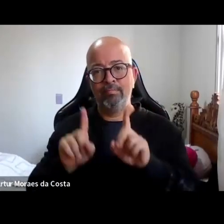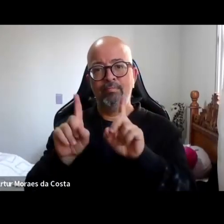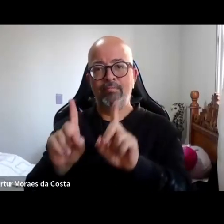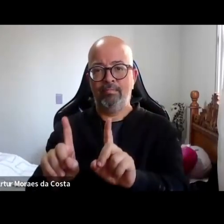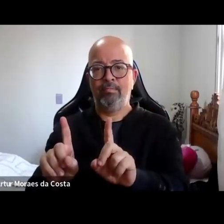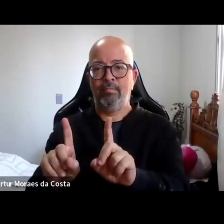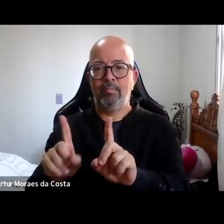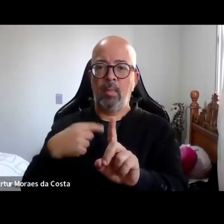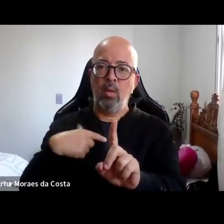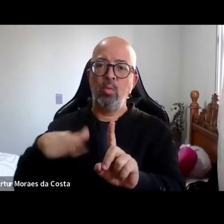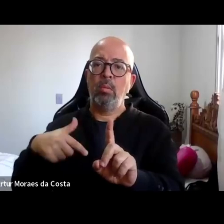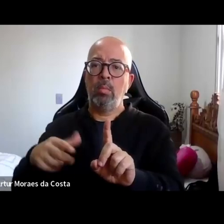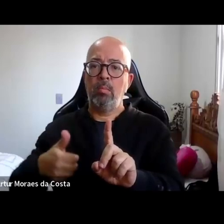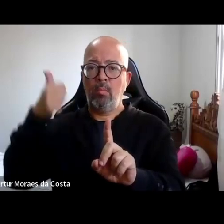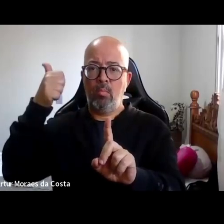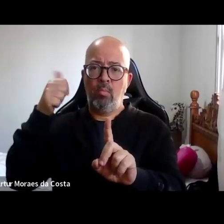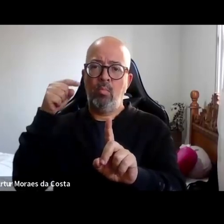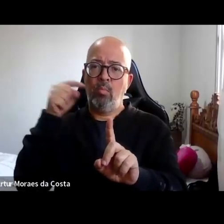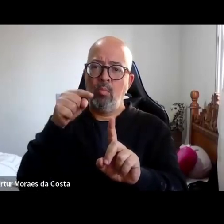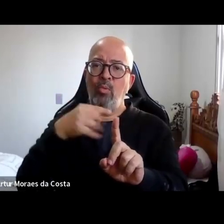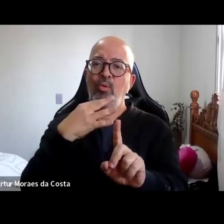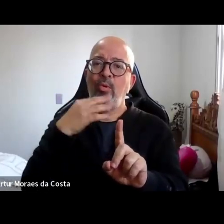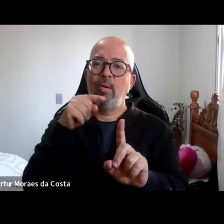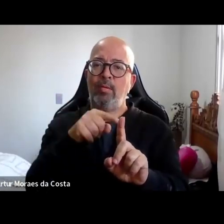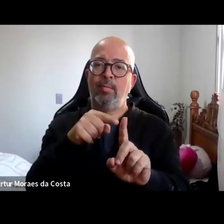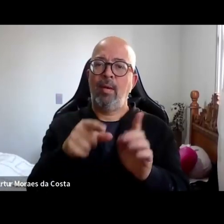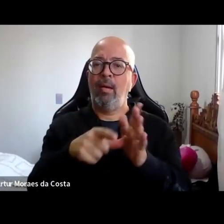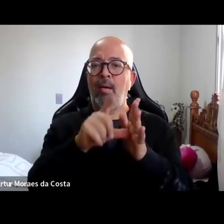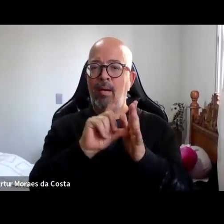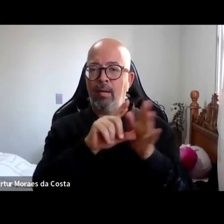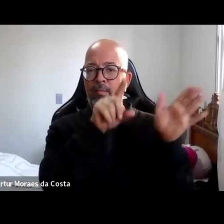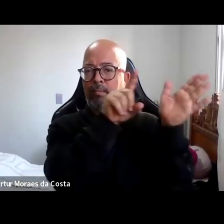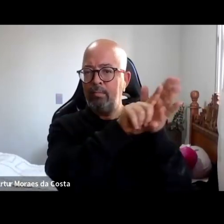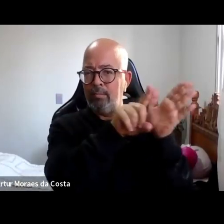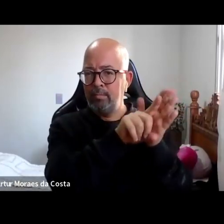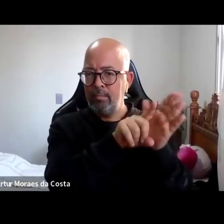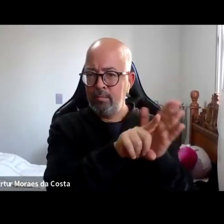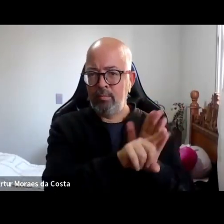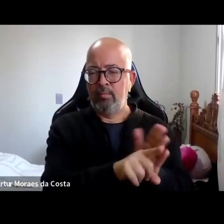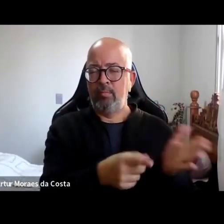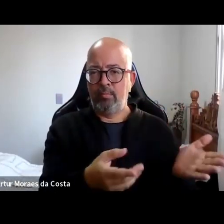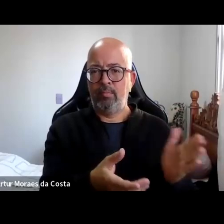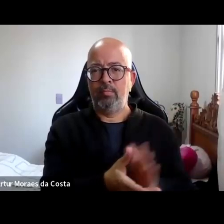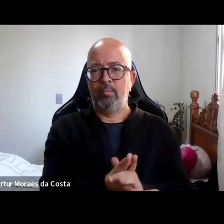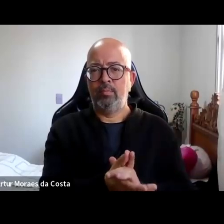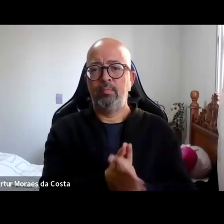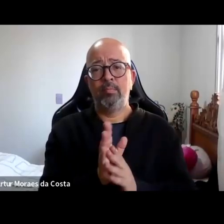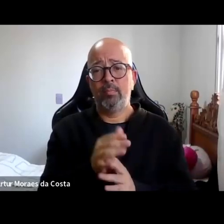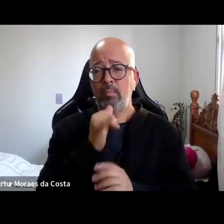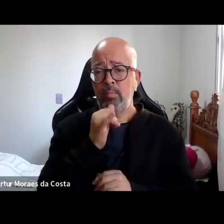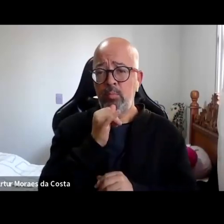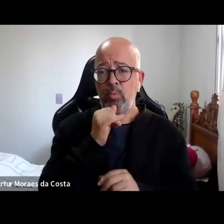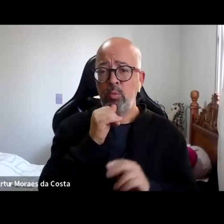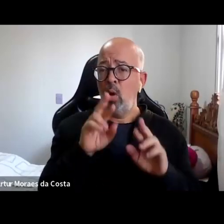indicarle a la persona sordociega la la la la la rapidez con la que debe